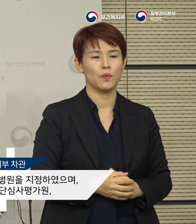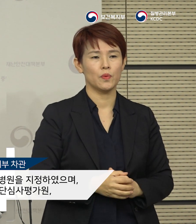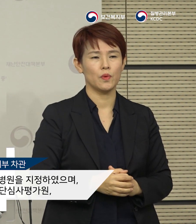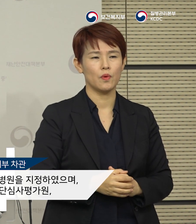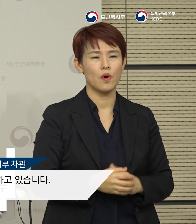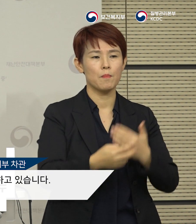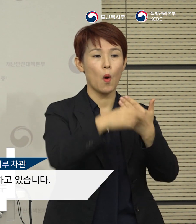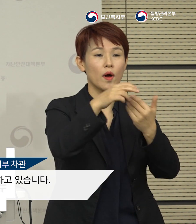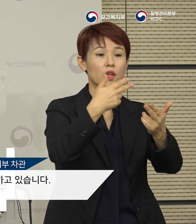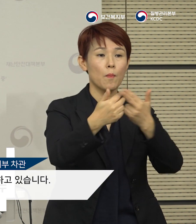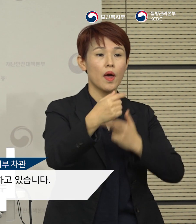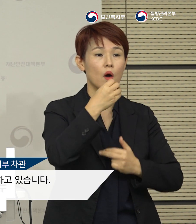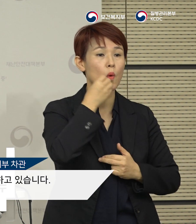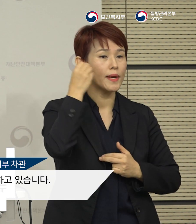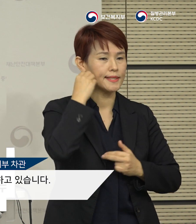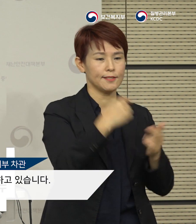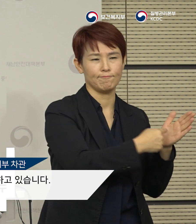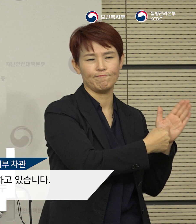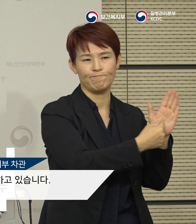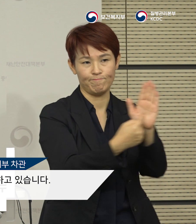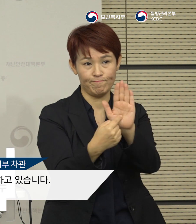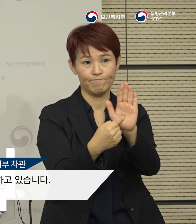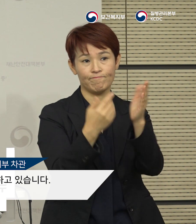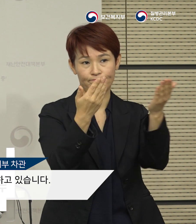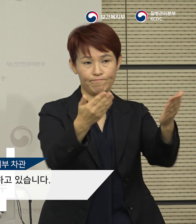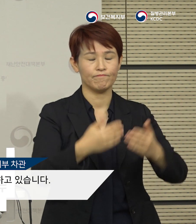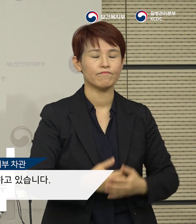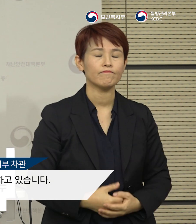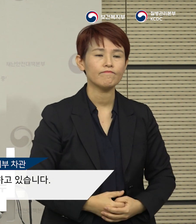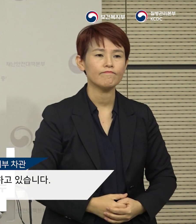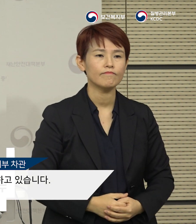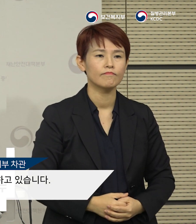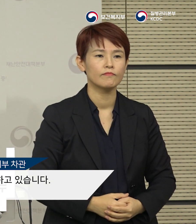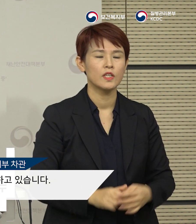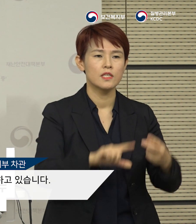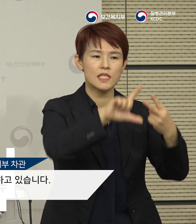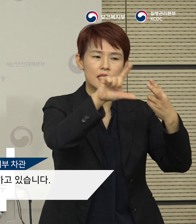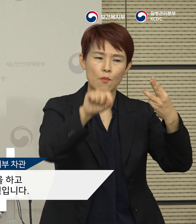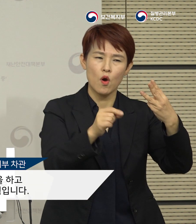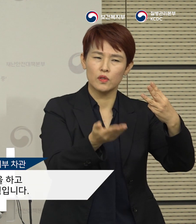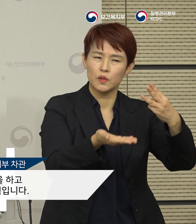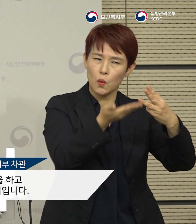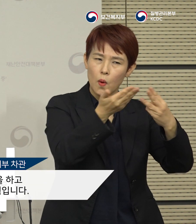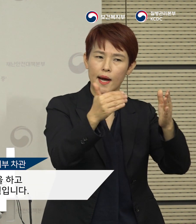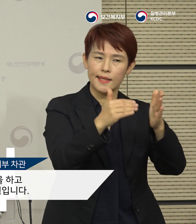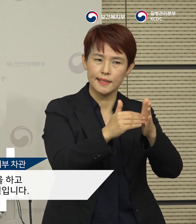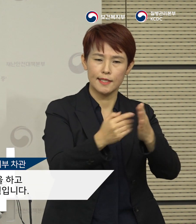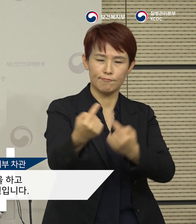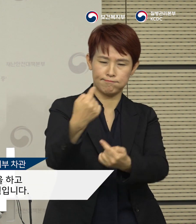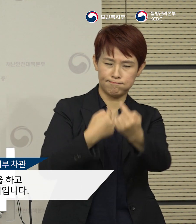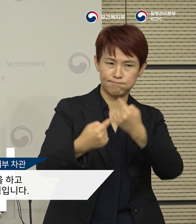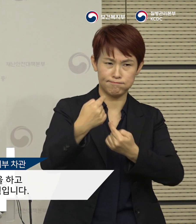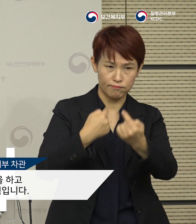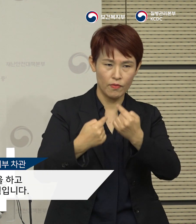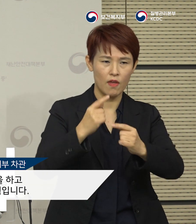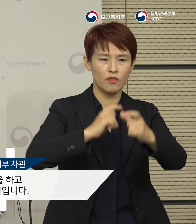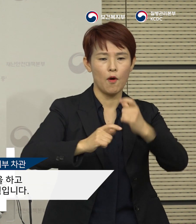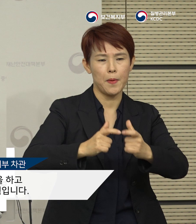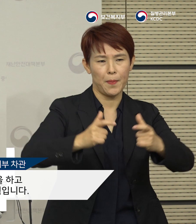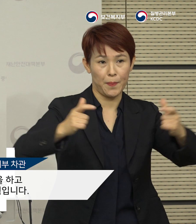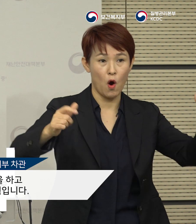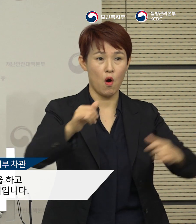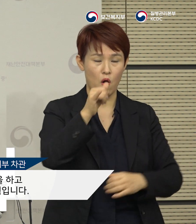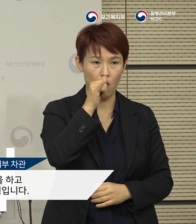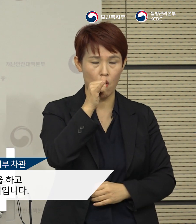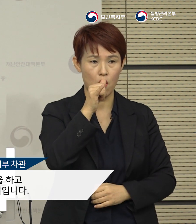심사평가원, 대한병원협회의 홈페이지 등을 통해 신속히 공개하고 있습니다. 3월 초까지 의료기관의 신청을 받아